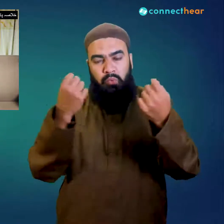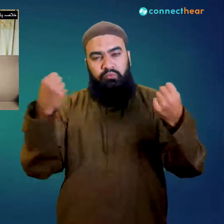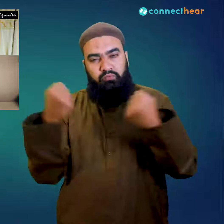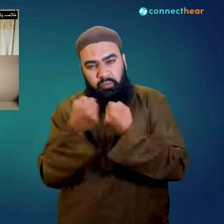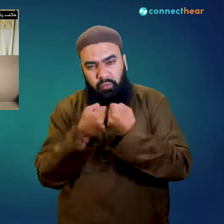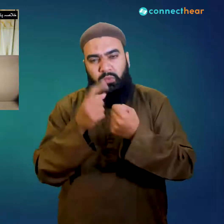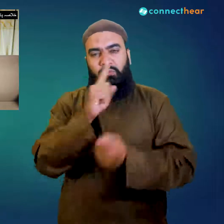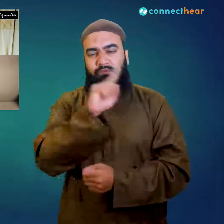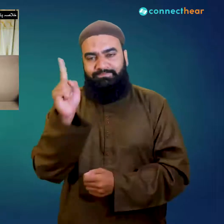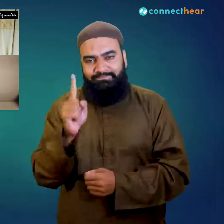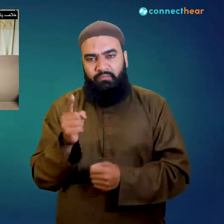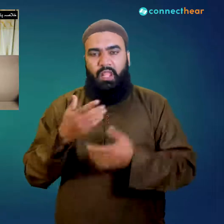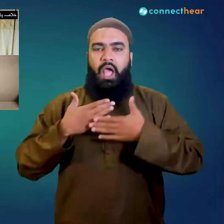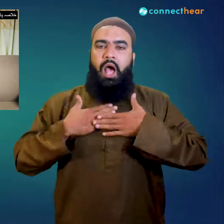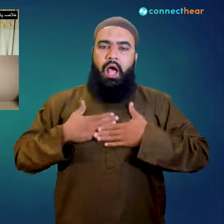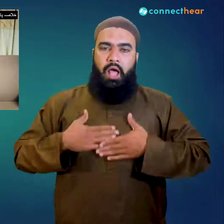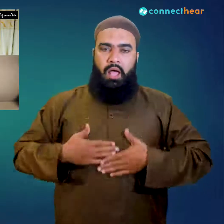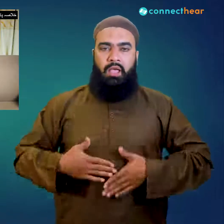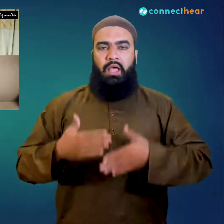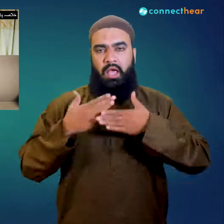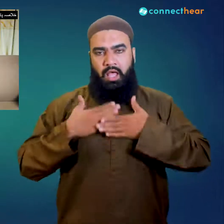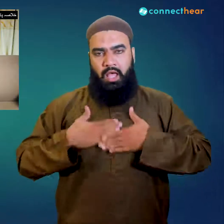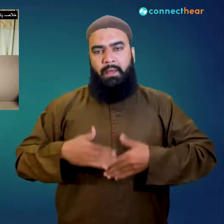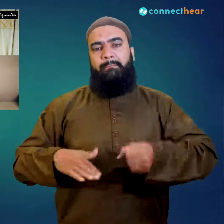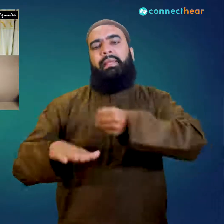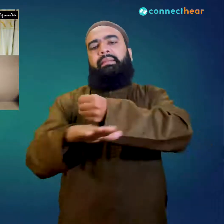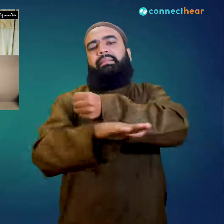گیا، میانہ روی،